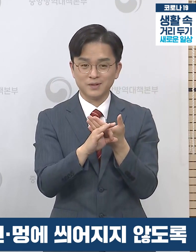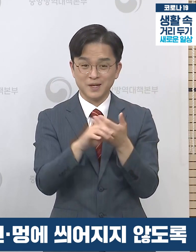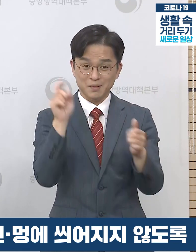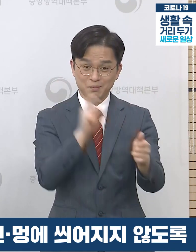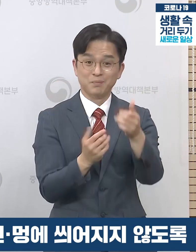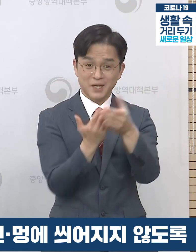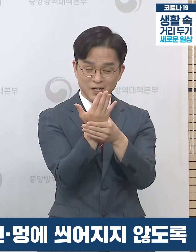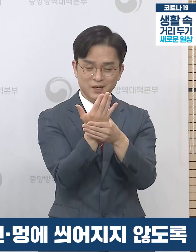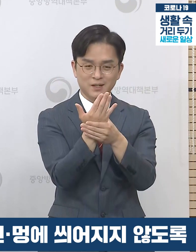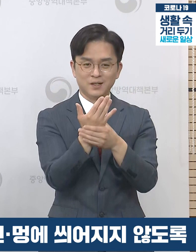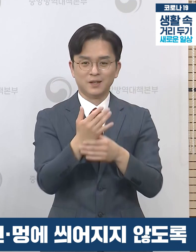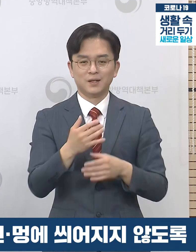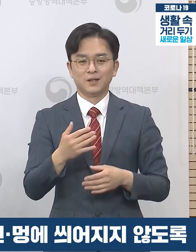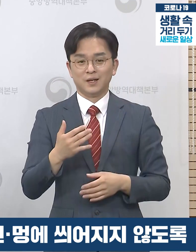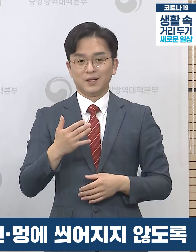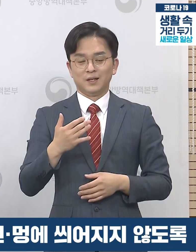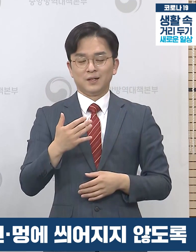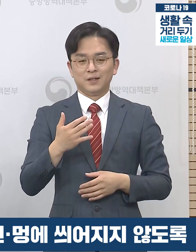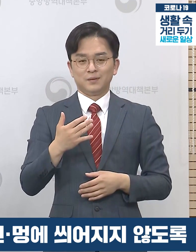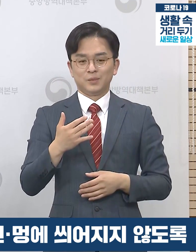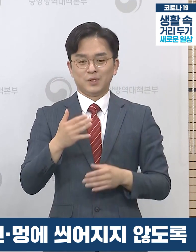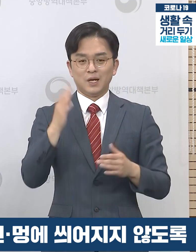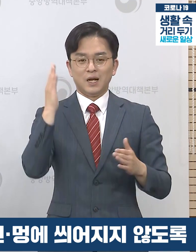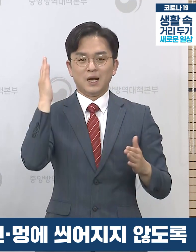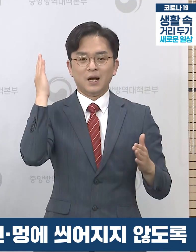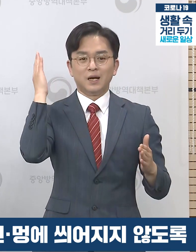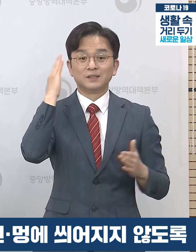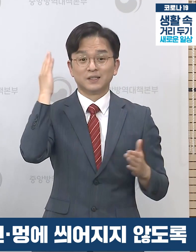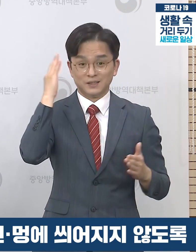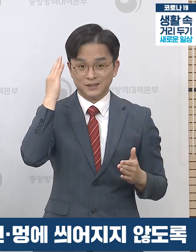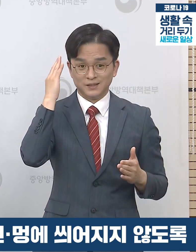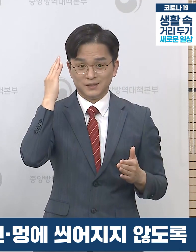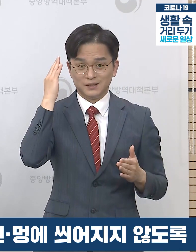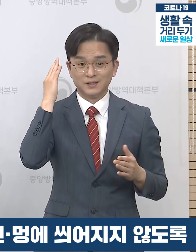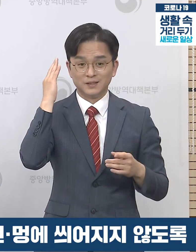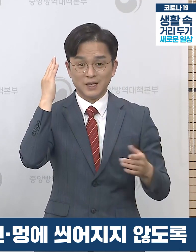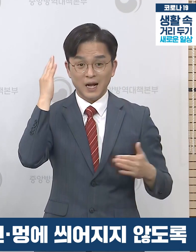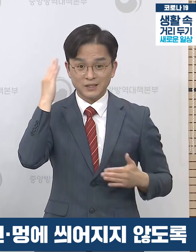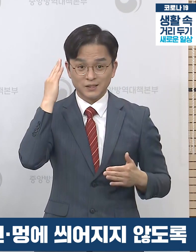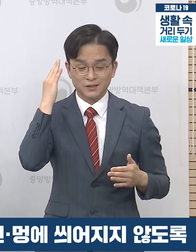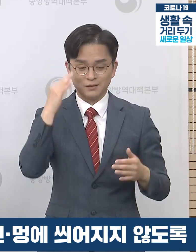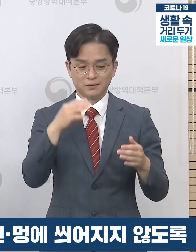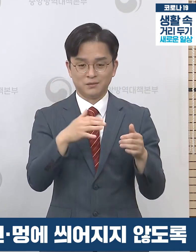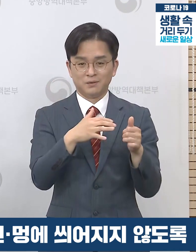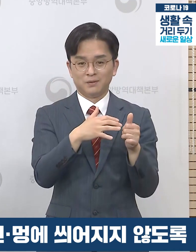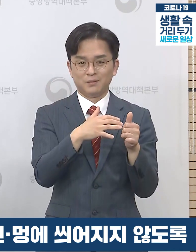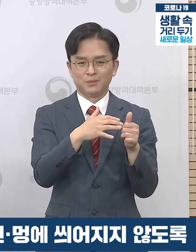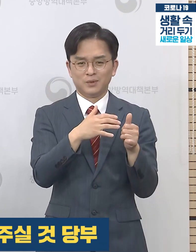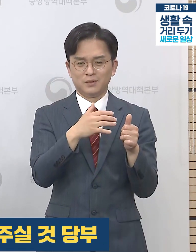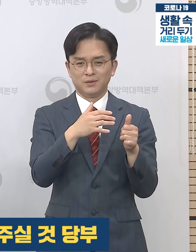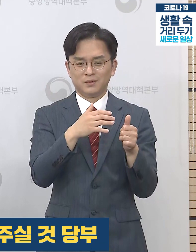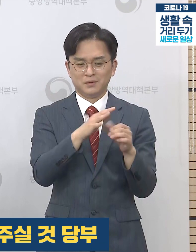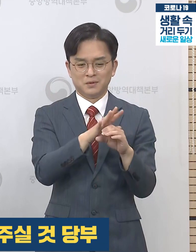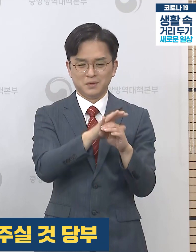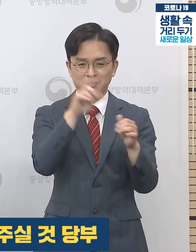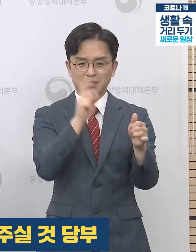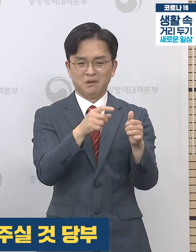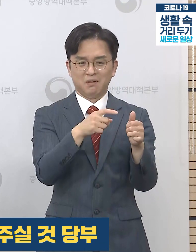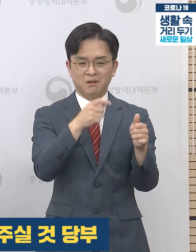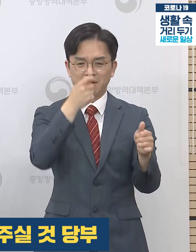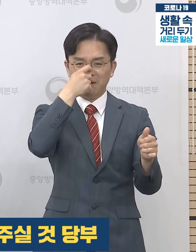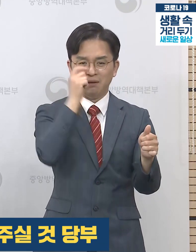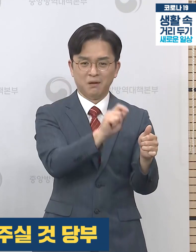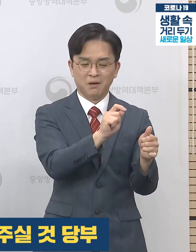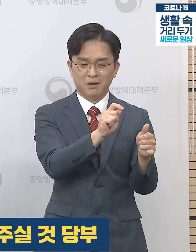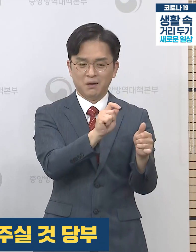확진자 또는 의심 환자로 발견된 학생들이 편견이나 멍에가 씌워지지 않도록 말과